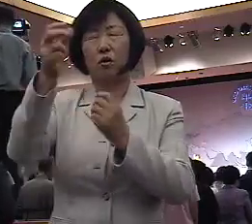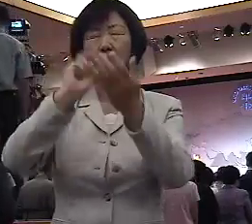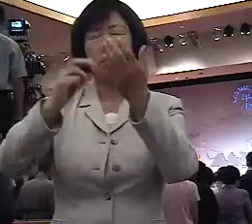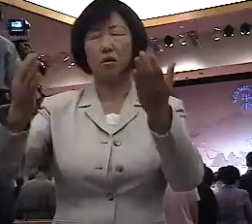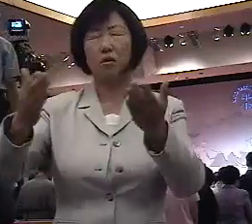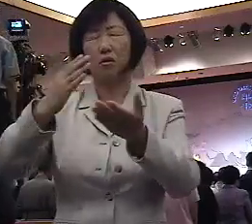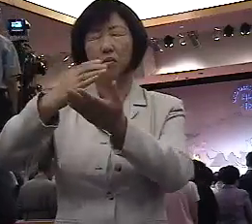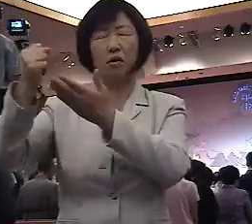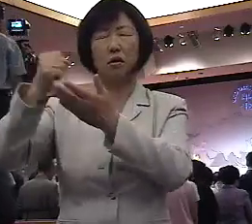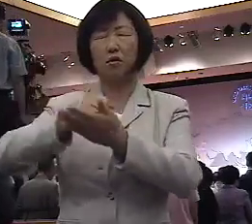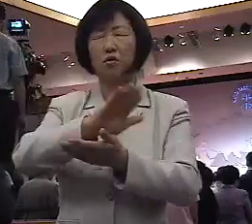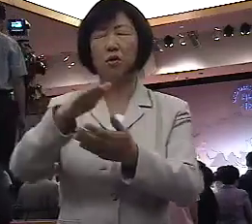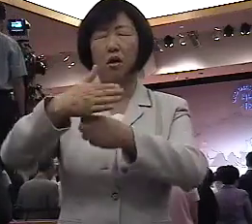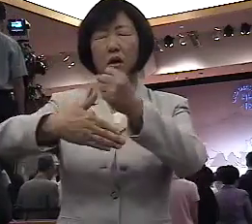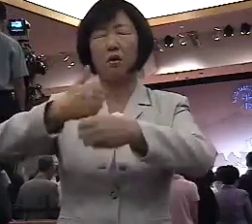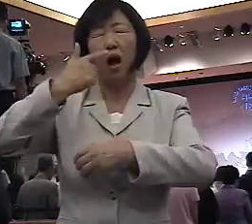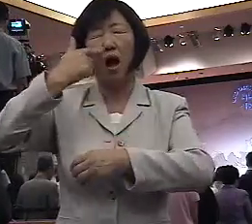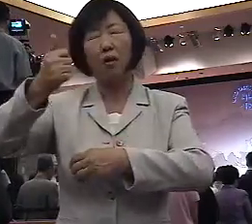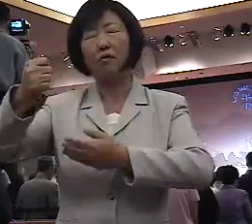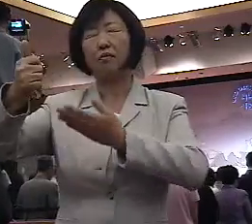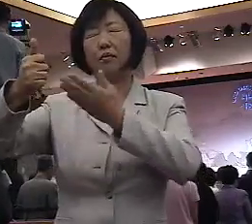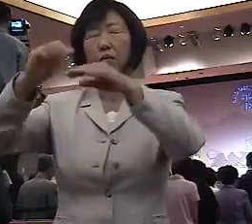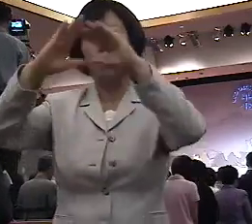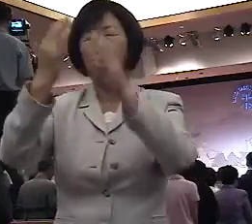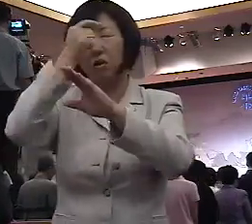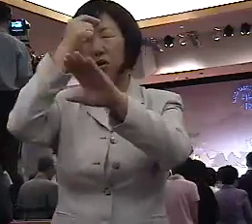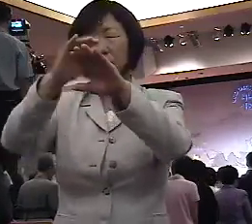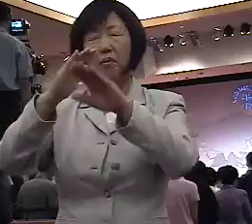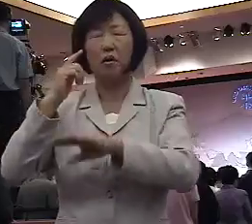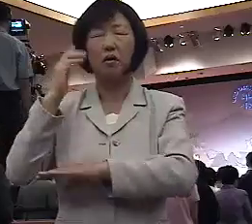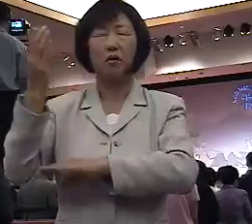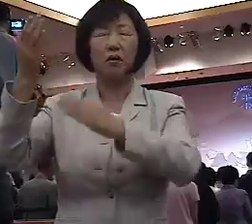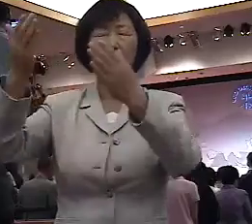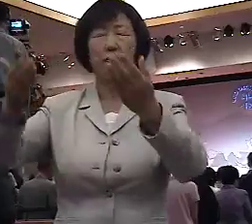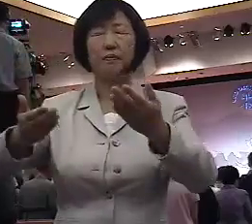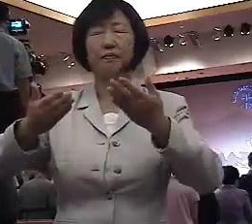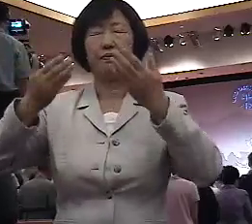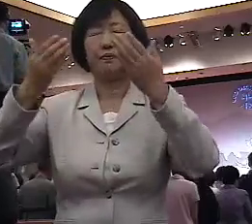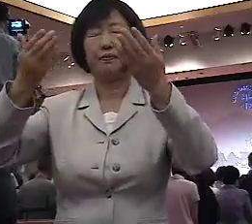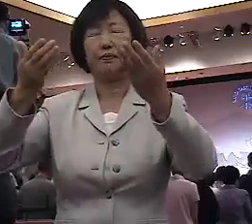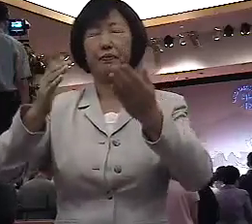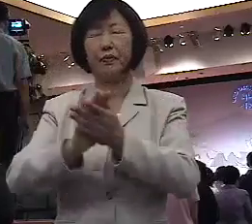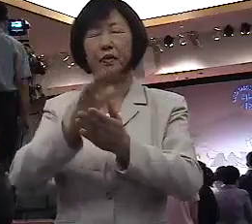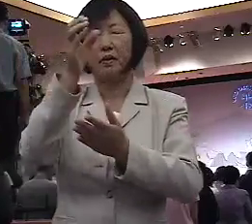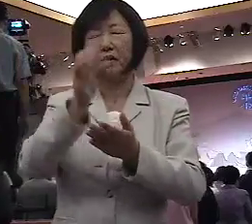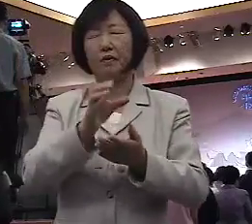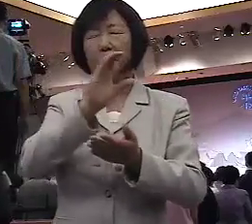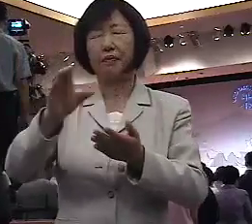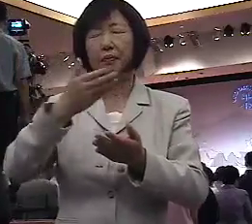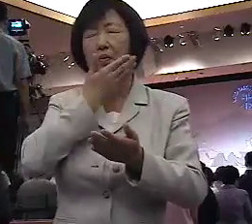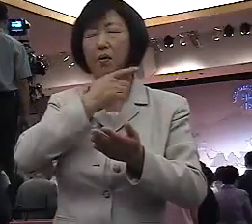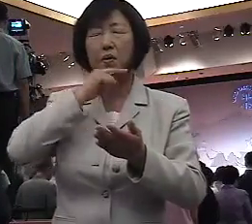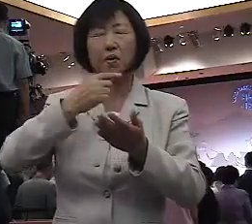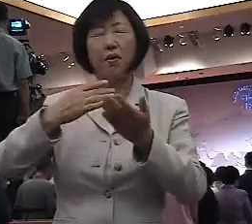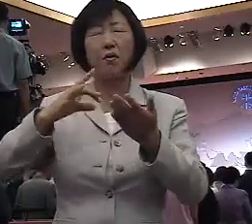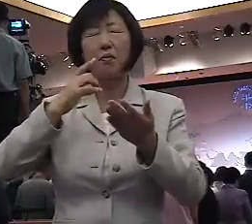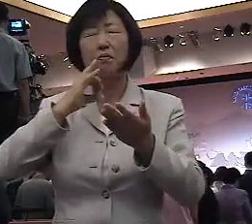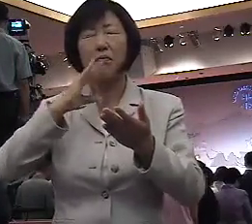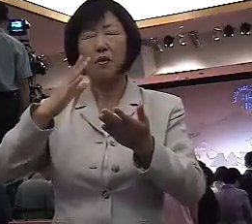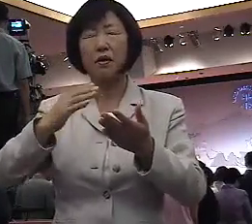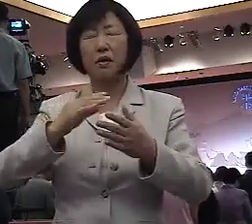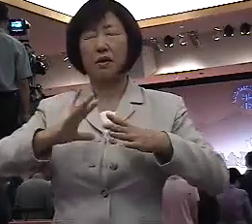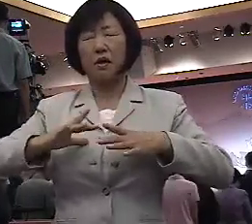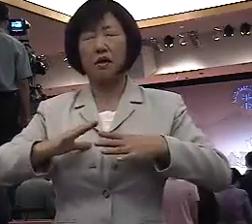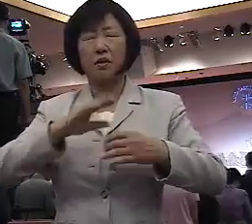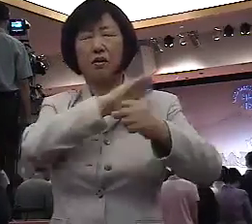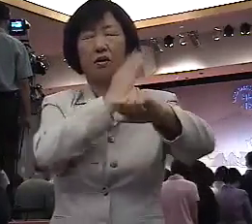찬송을 받으실 우리 하나님 아버지께 모든 예배의 영광을 드립니다. 십자가의 보혈만이 우리의 자랑이요